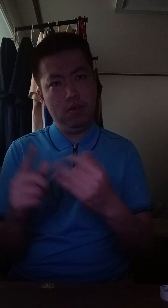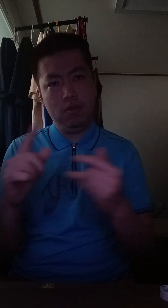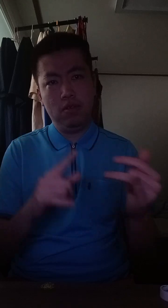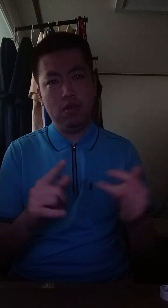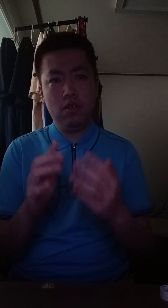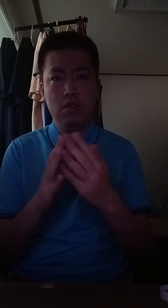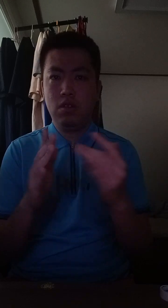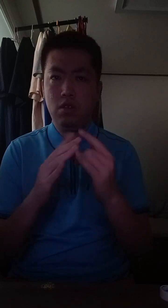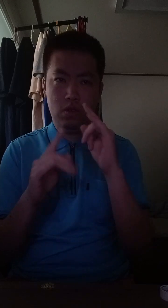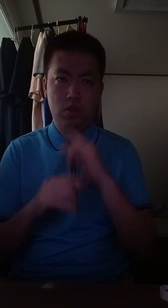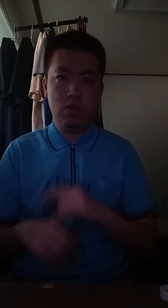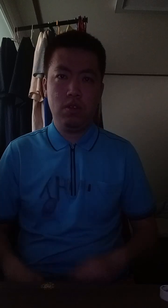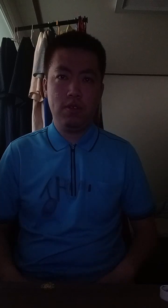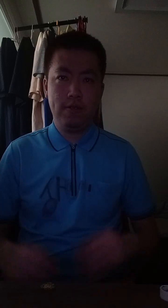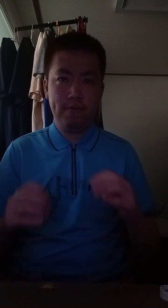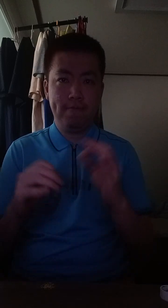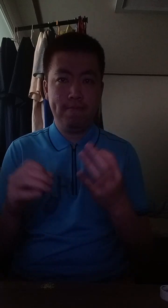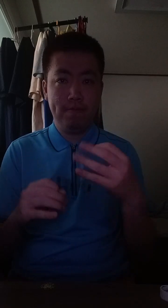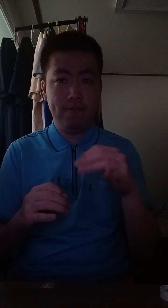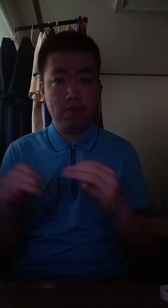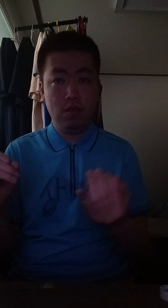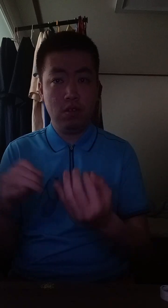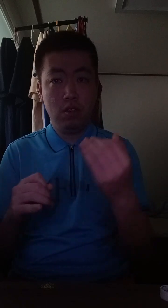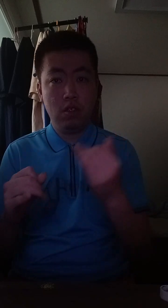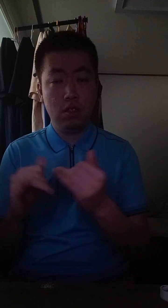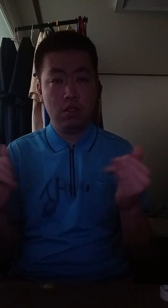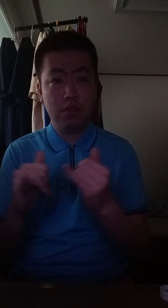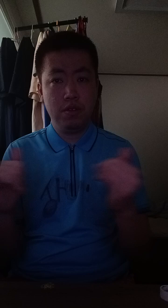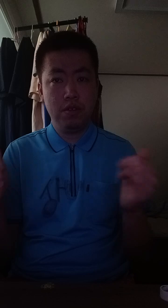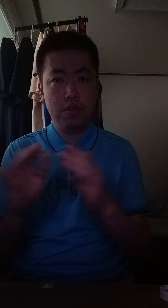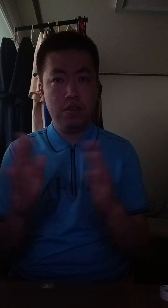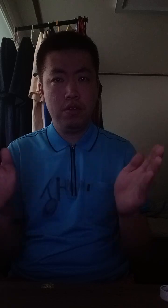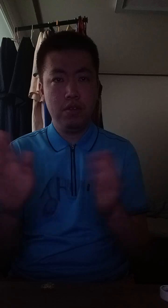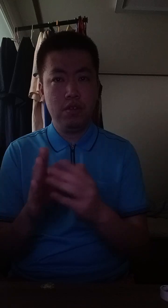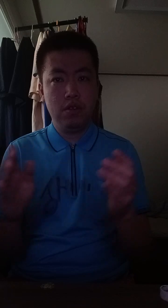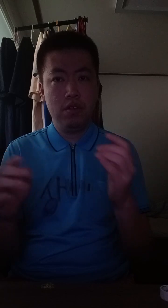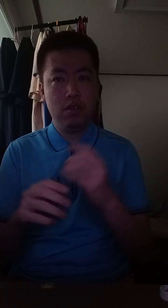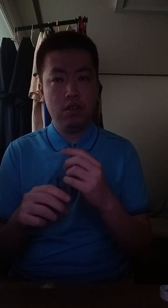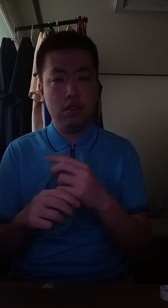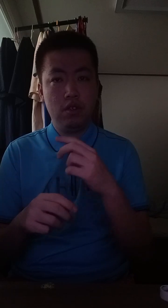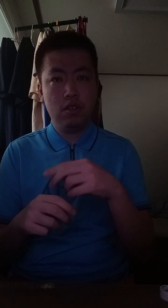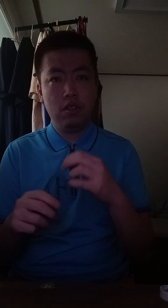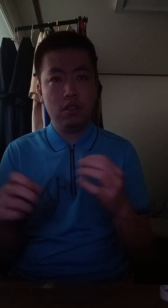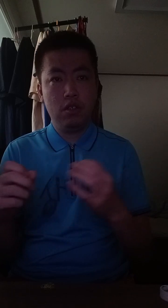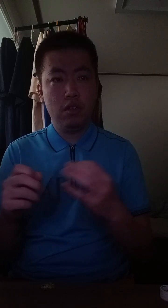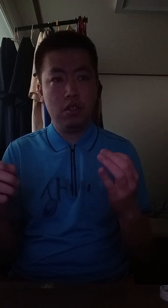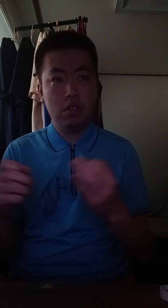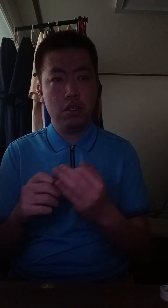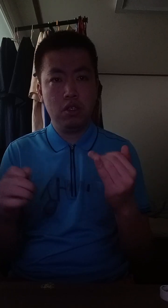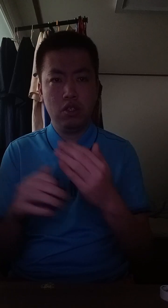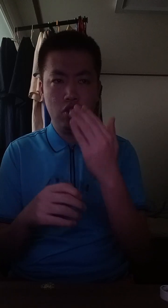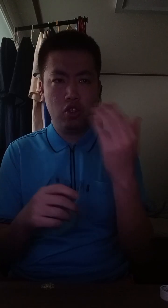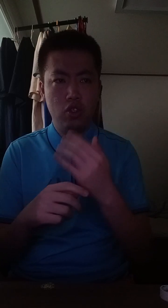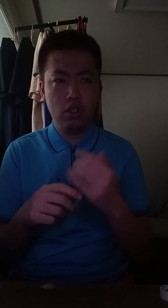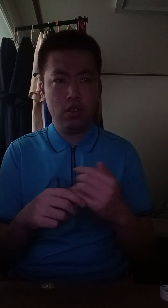불과합니다. 내년까지 260여 곳의 자동 안전발판을 추가로 설치할 계획이지만 아예 설치가 불가능한 곳도